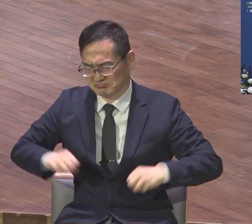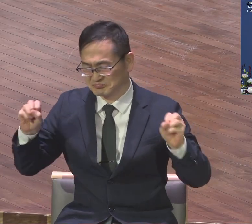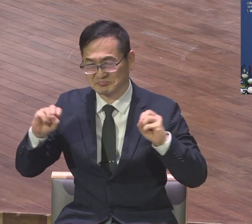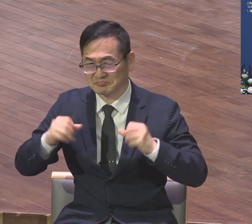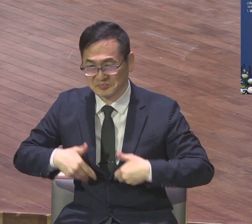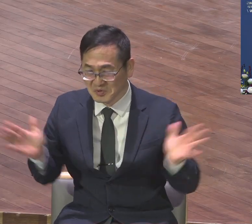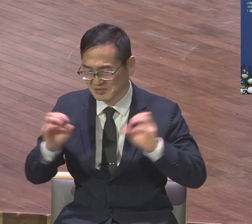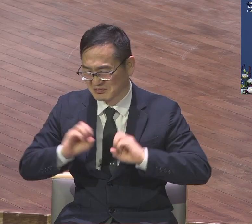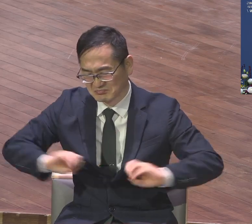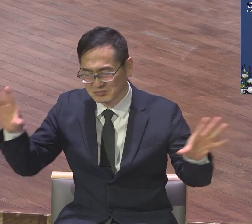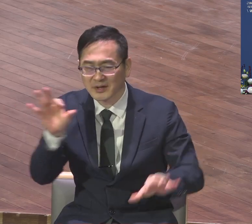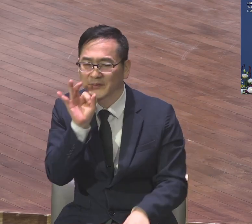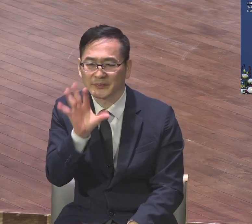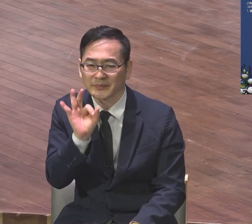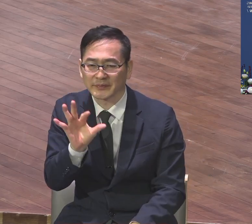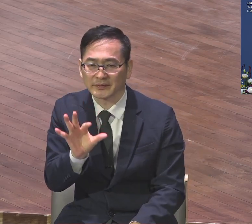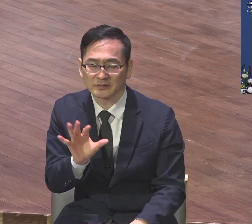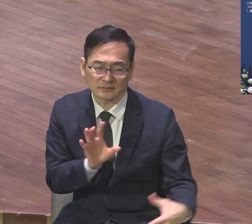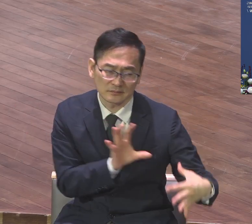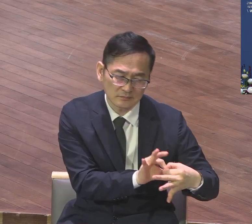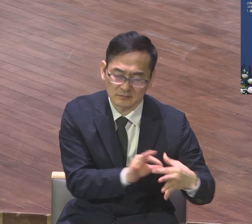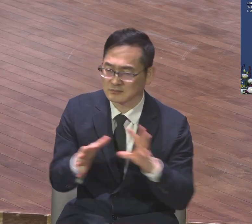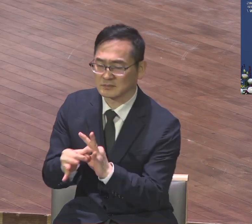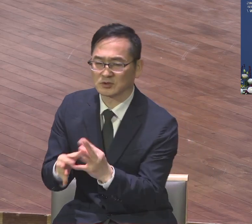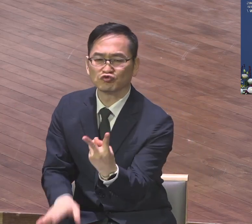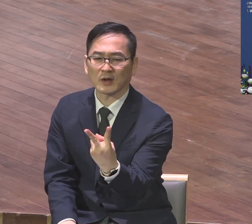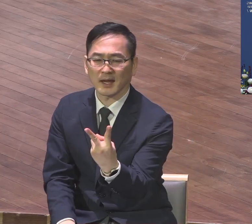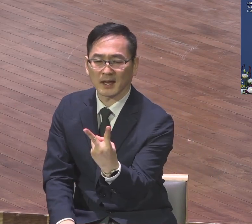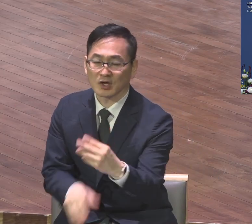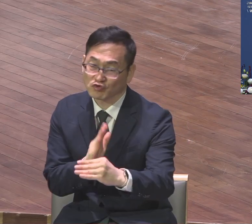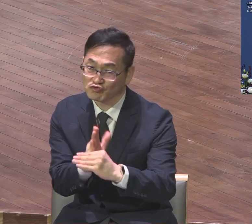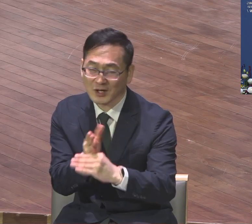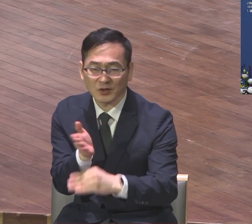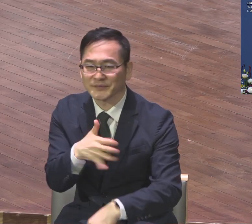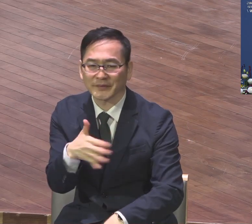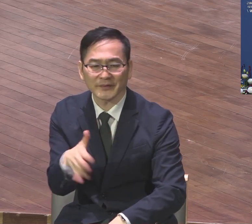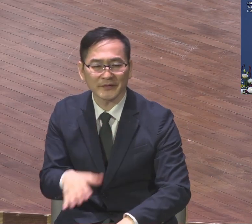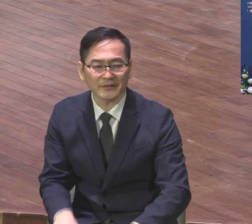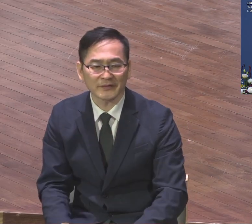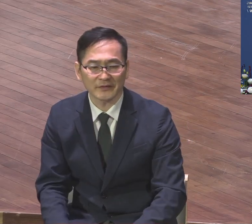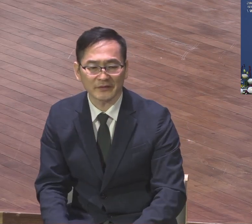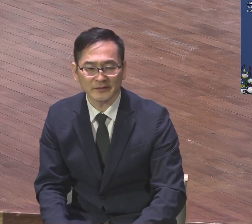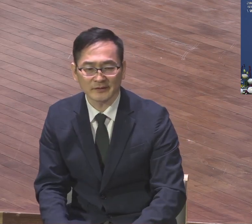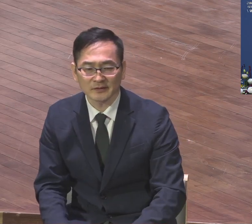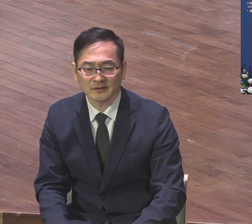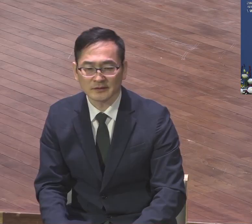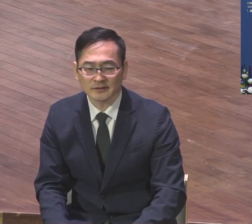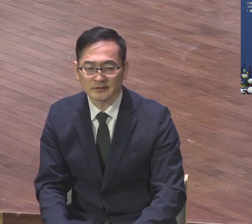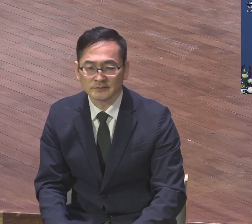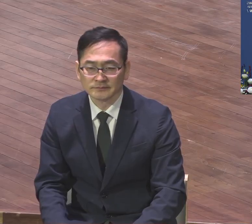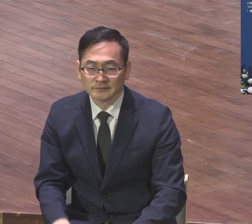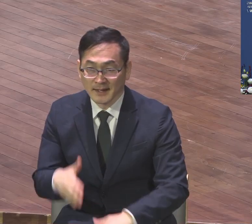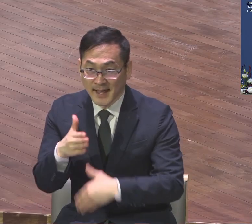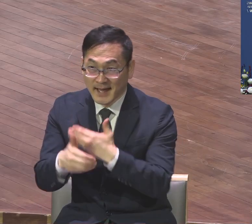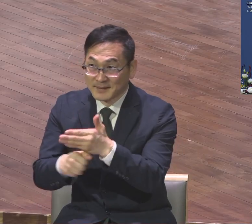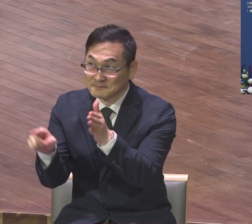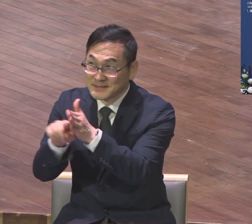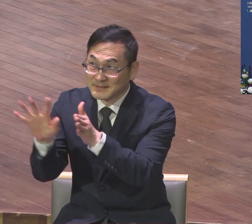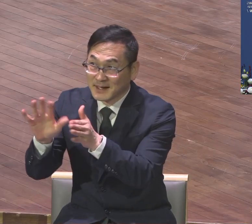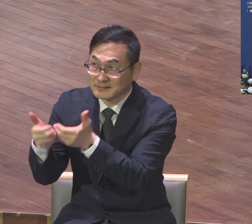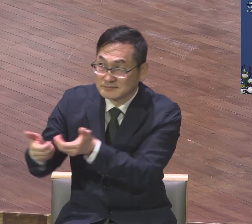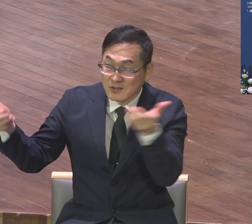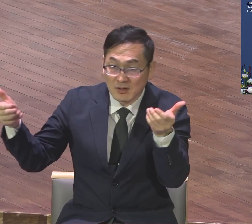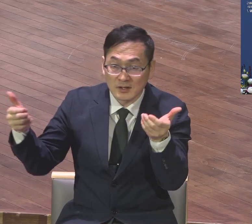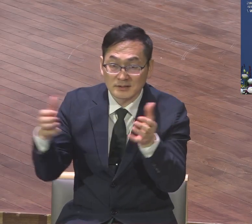자식이에요. 소속은 두 개밖에 없어요. 중간은 없습니다. 그러면 하나님을 믿지 않는 사람은